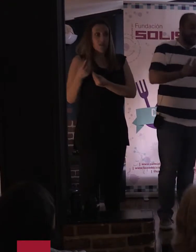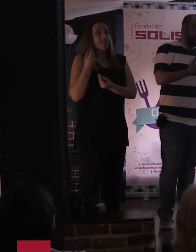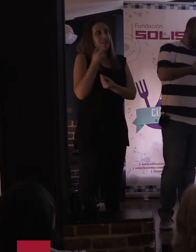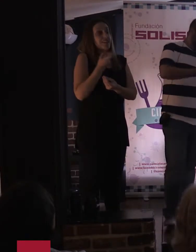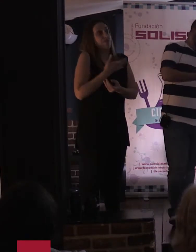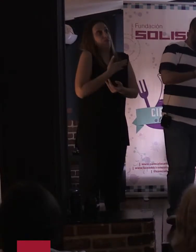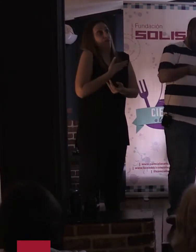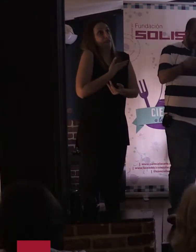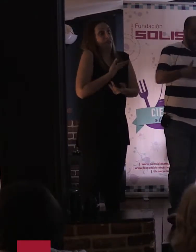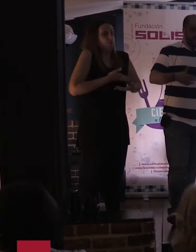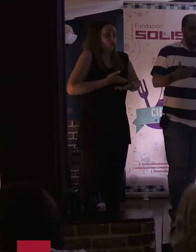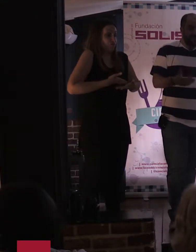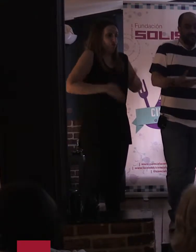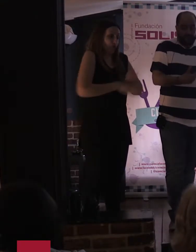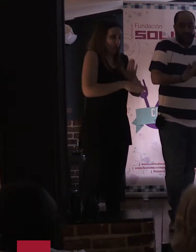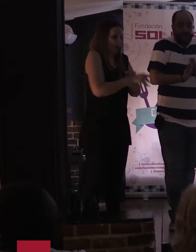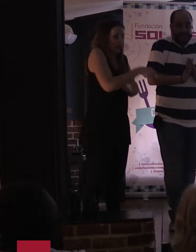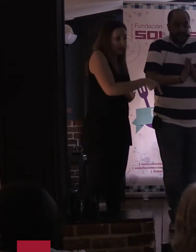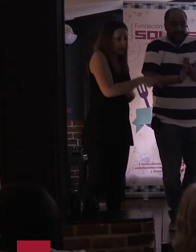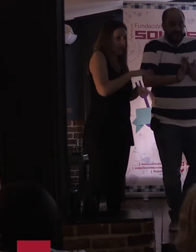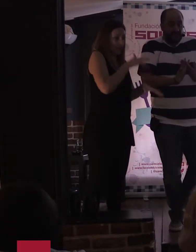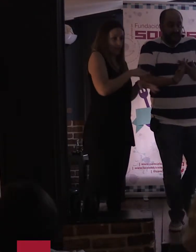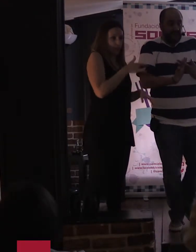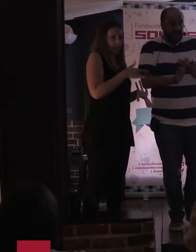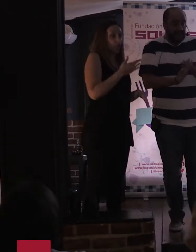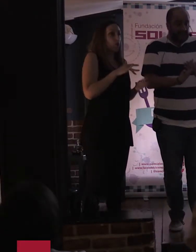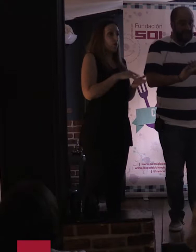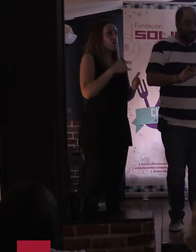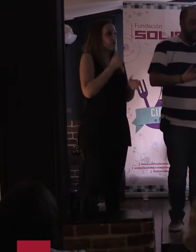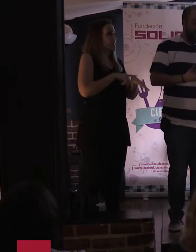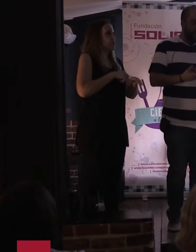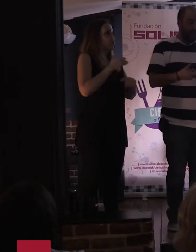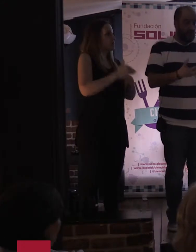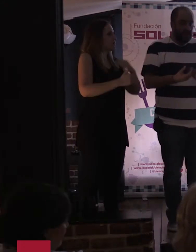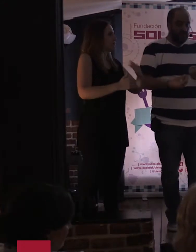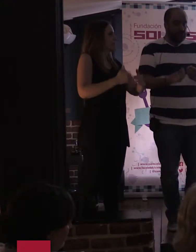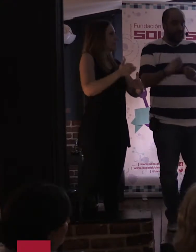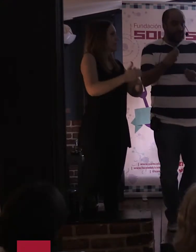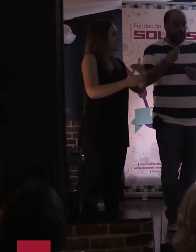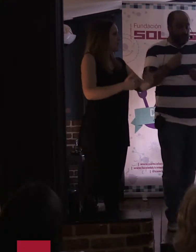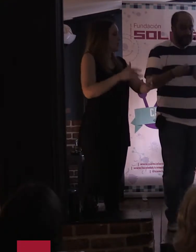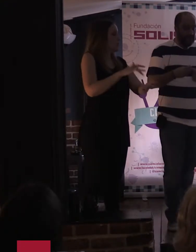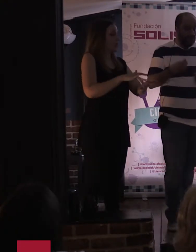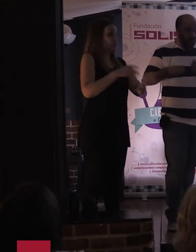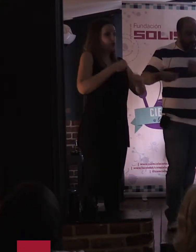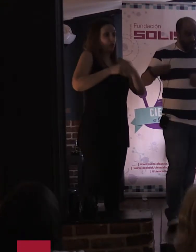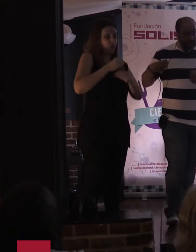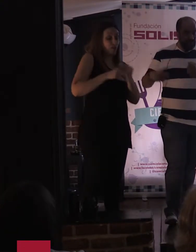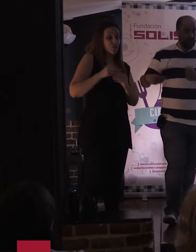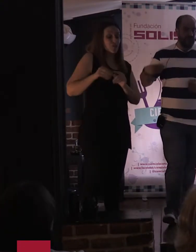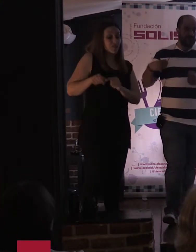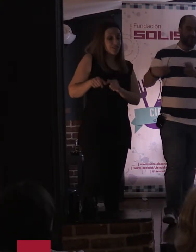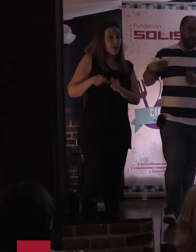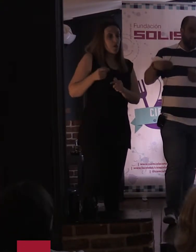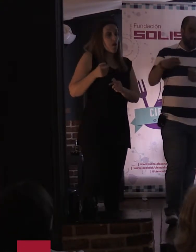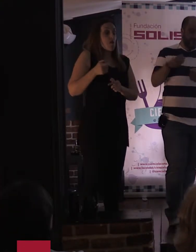nuestra sensación, además, a medida que pasa el tiempo, pero no deja de ser una sensación, es que seguramente cuando resolvamos una, con poco